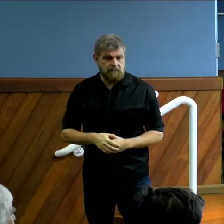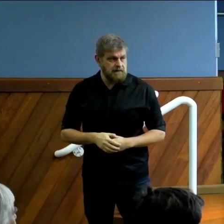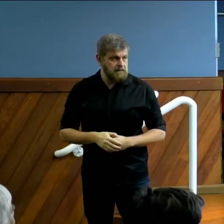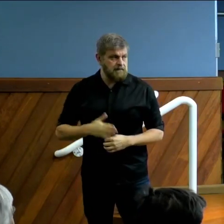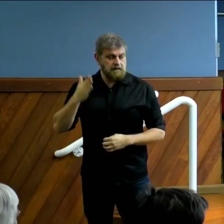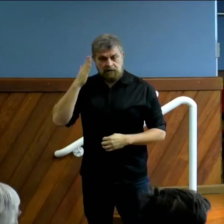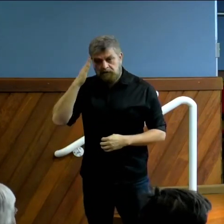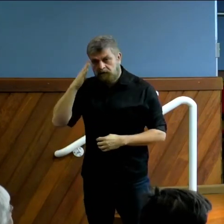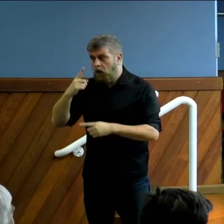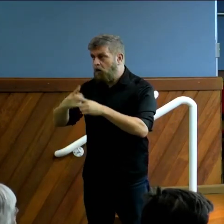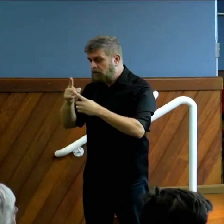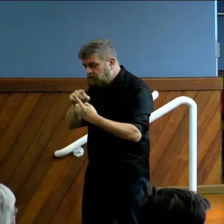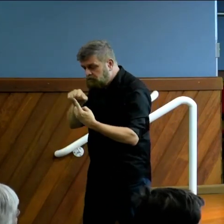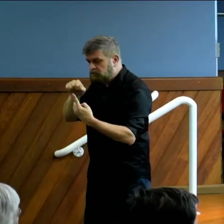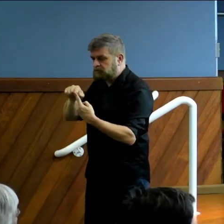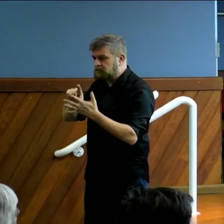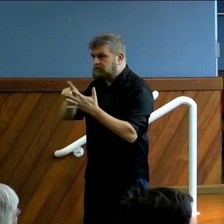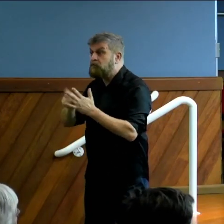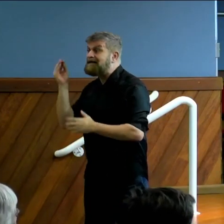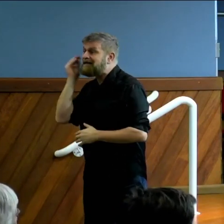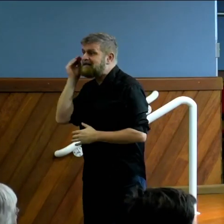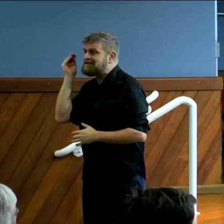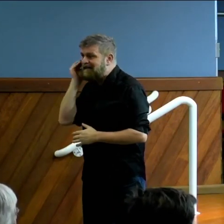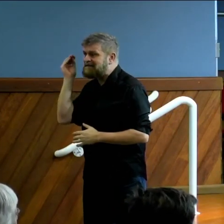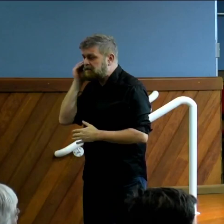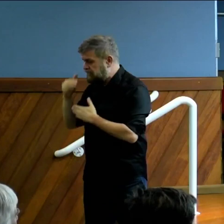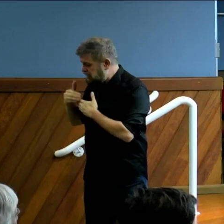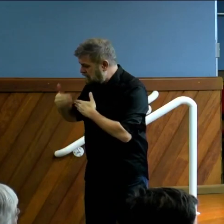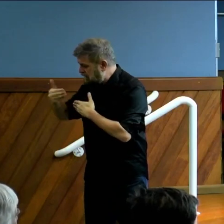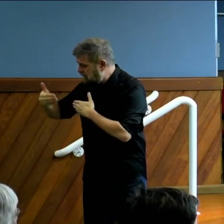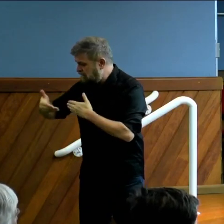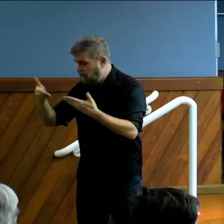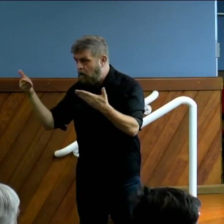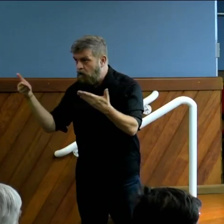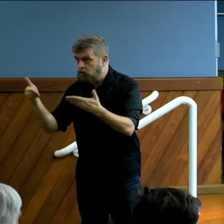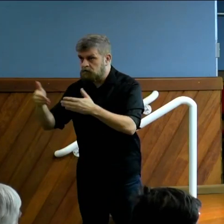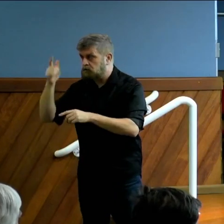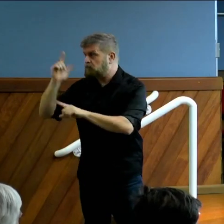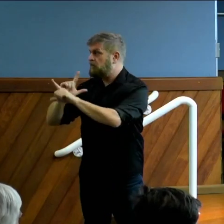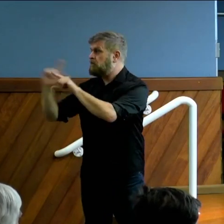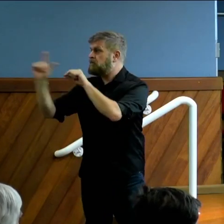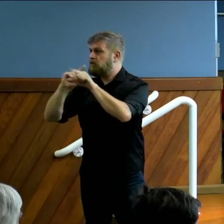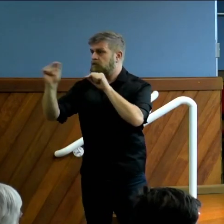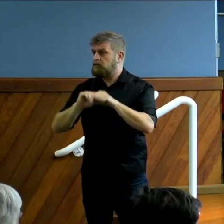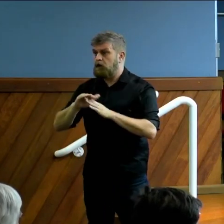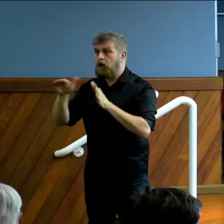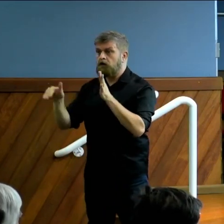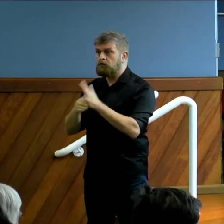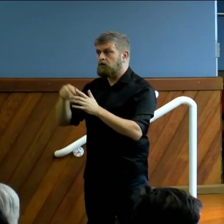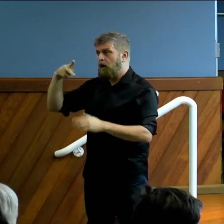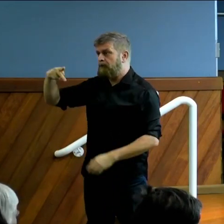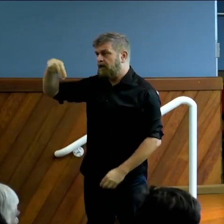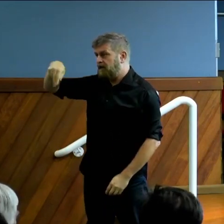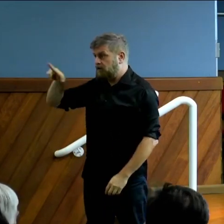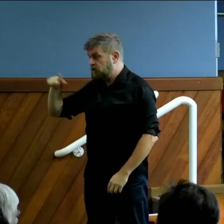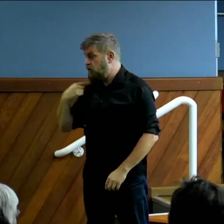com justificativa e depois de uma série de testes, para a gente ver. Por exemplo, hoje, não saiam daqui fazendo tudo em PNG, pelo amor de Deus, mas assim, tô vendo,